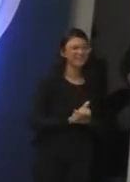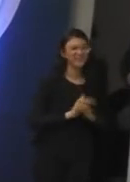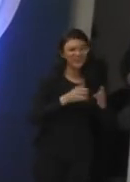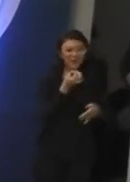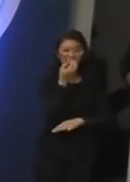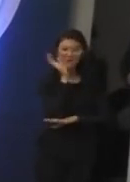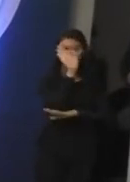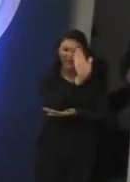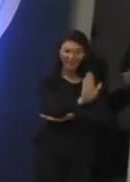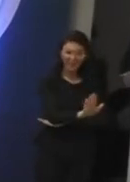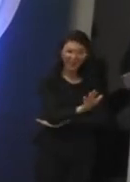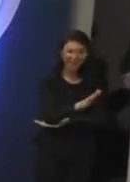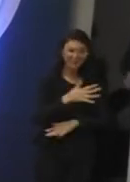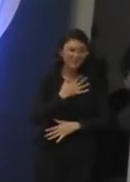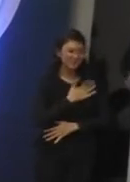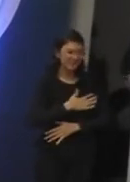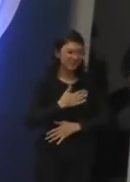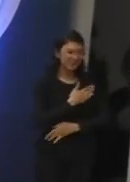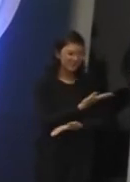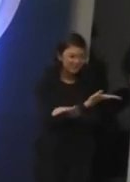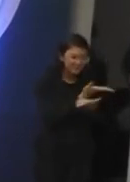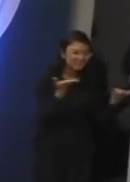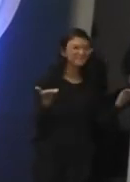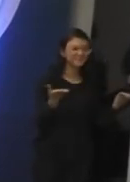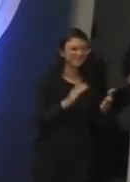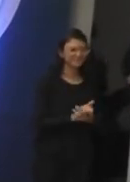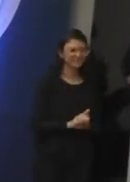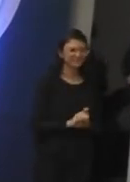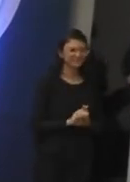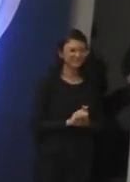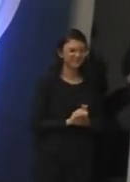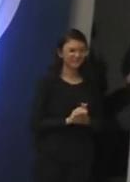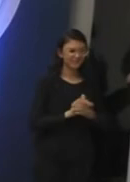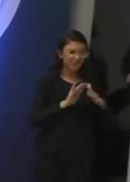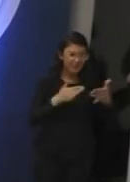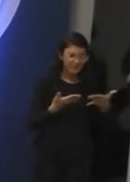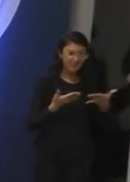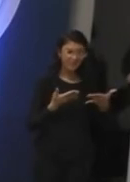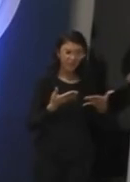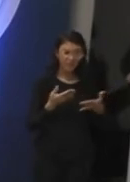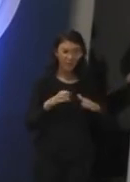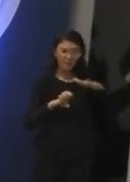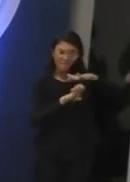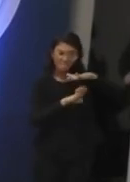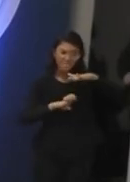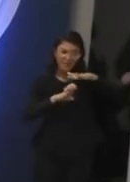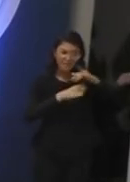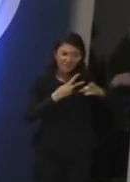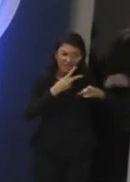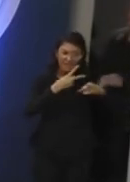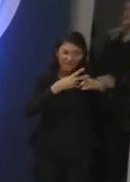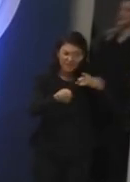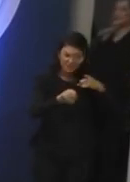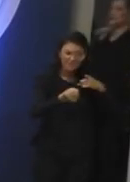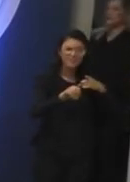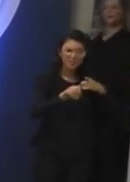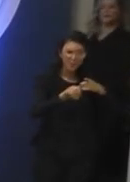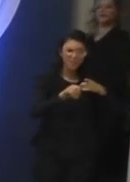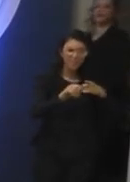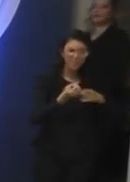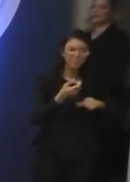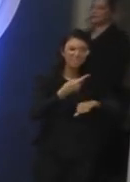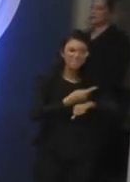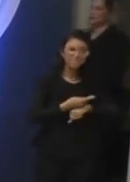tarde, é um prazer estar aqui com vocês. E a concessionária vencedora do Prêmio ANEEL de Qualidade 2021 na